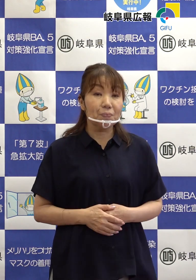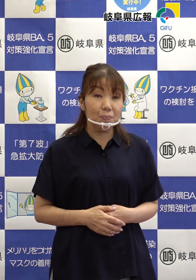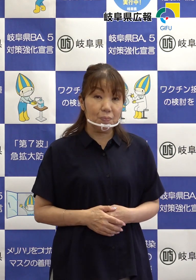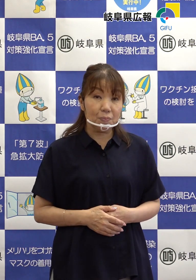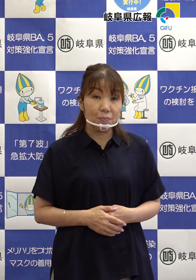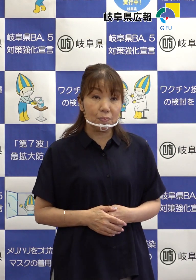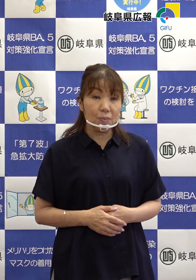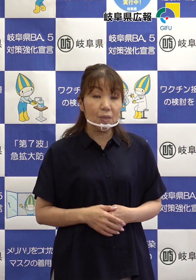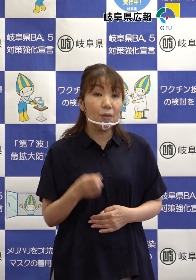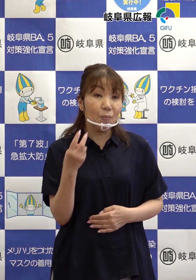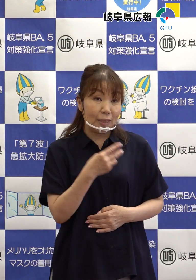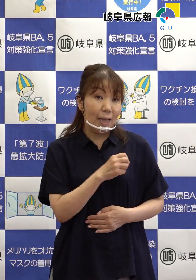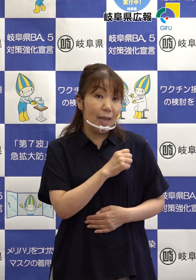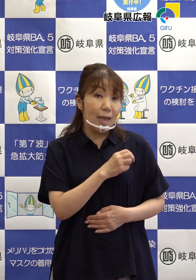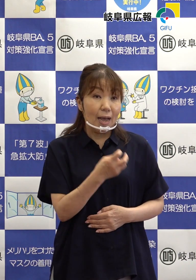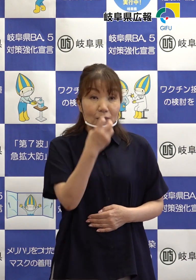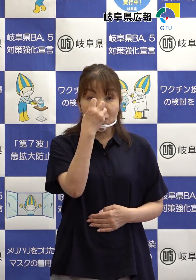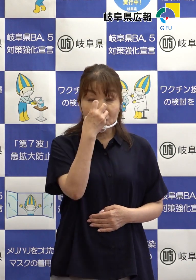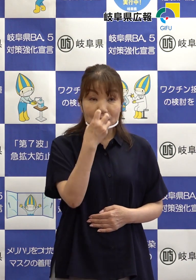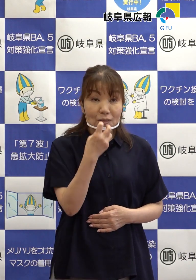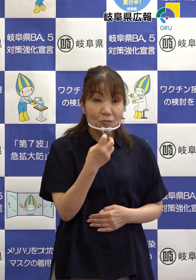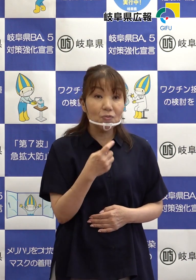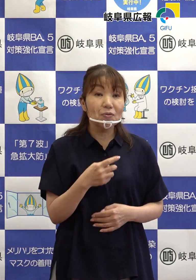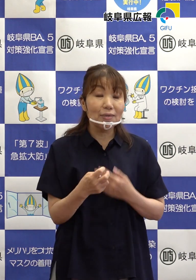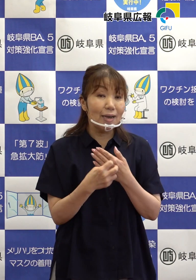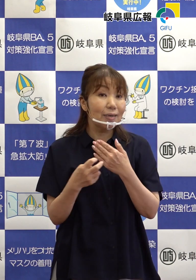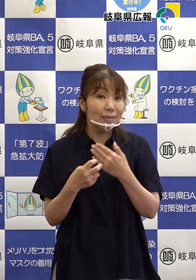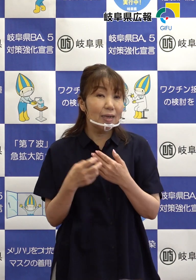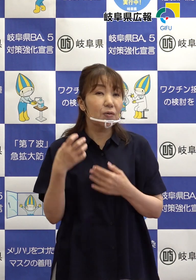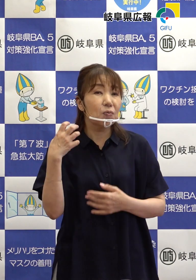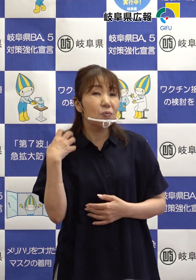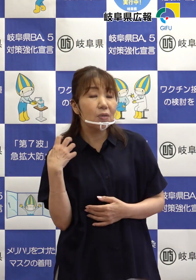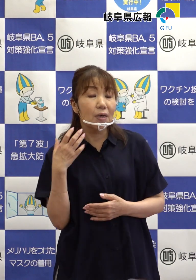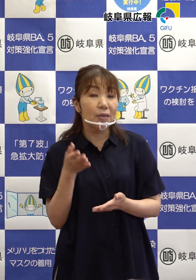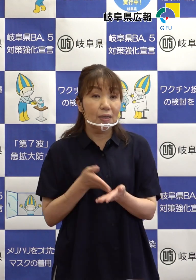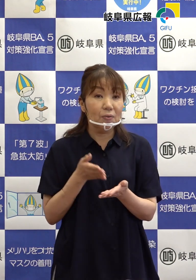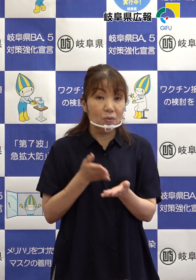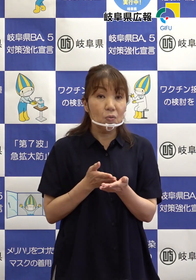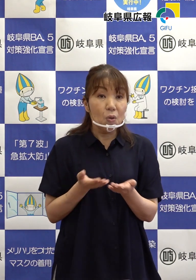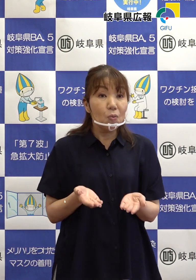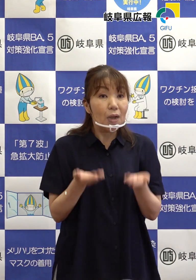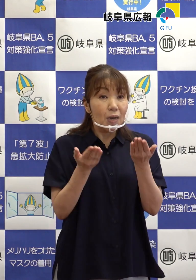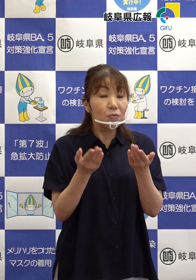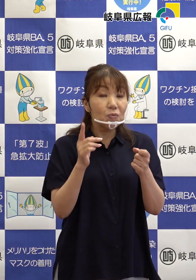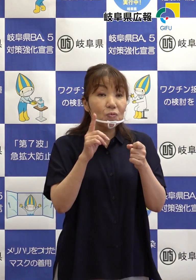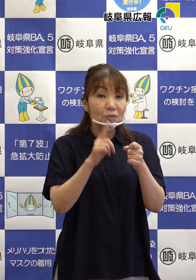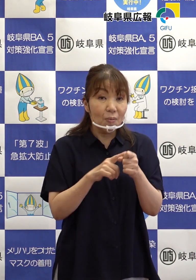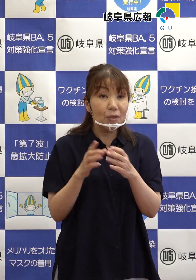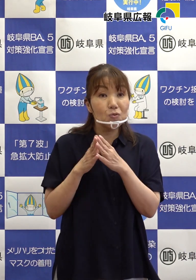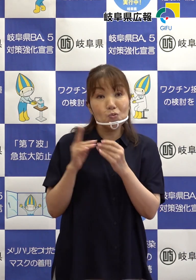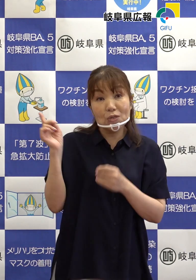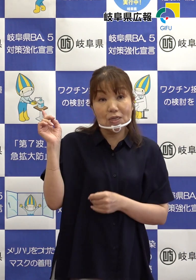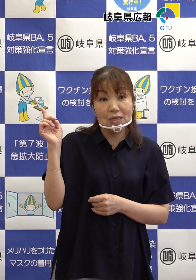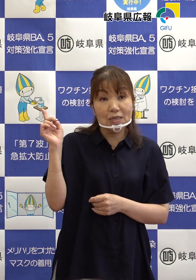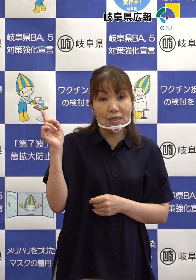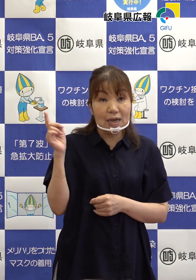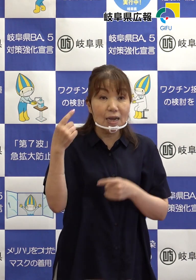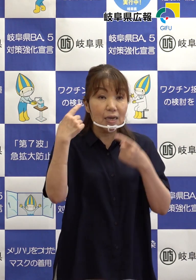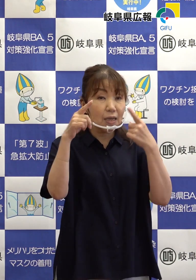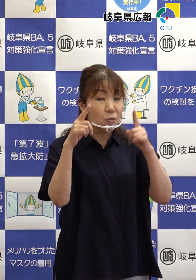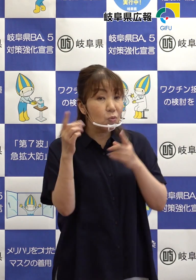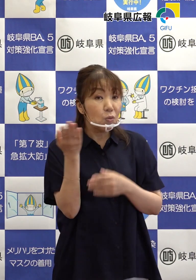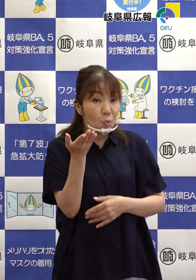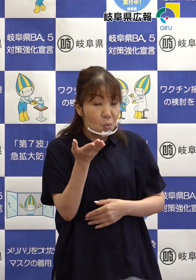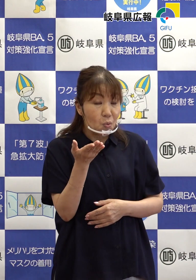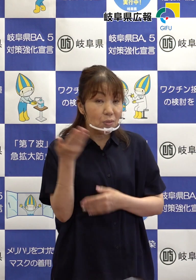発熱外来の負担っていうのはそれかと申し上げましたけれどもそれを軽減するためにこれはまああの国の方から検討してはどうかと